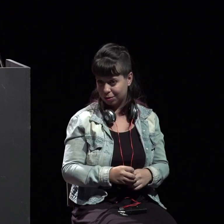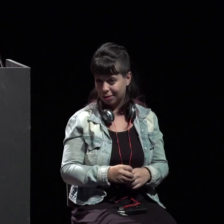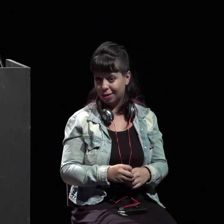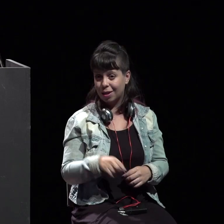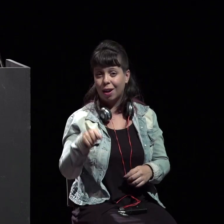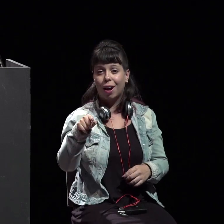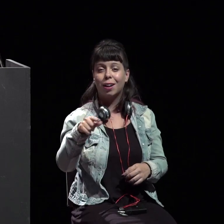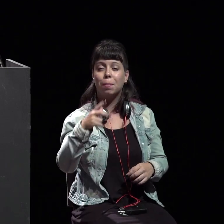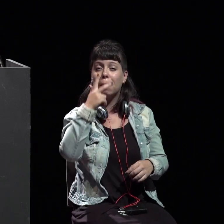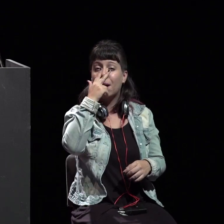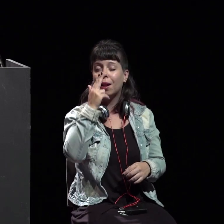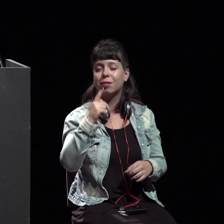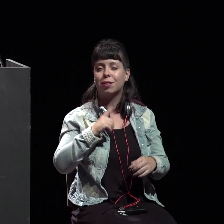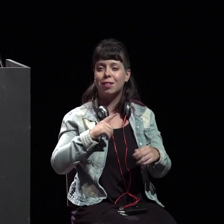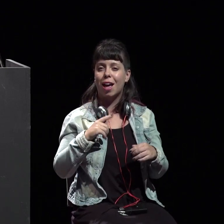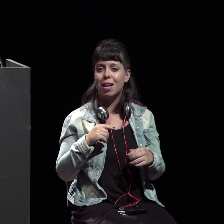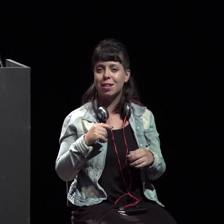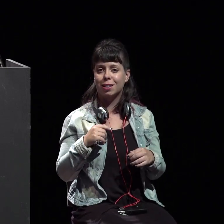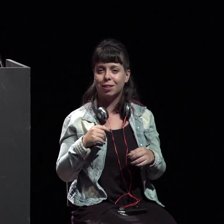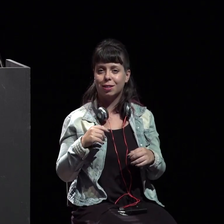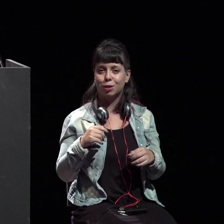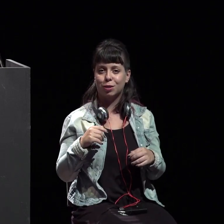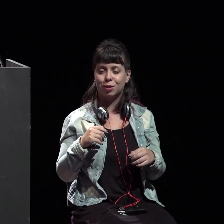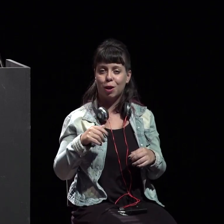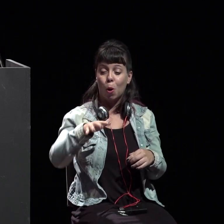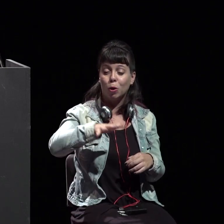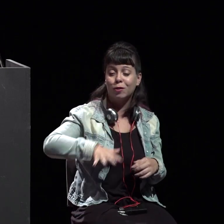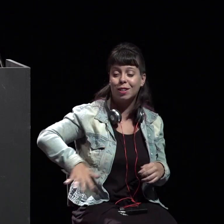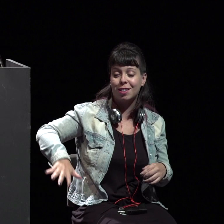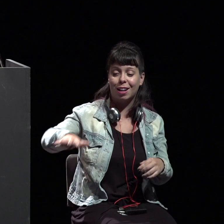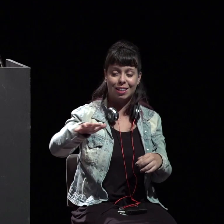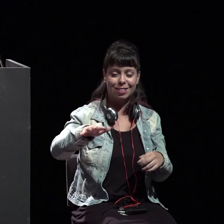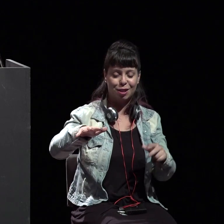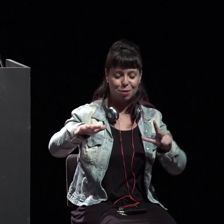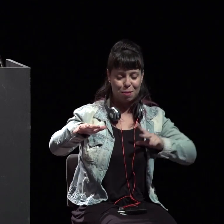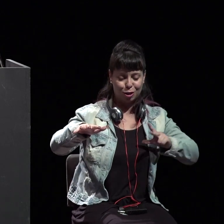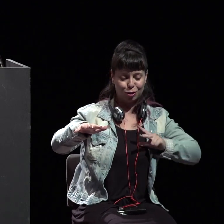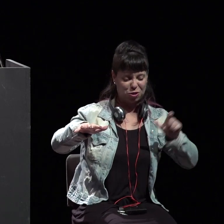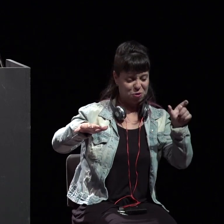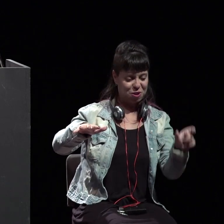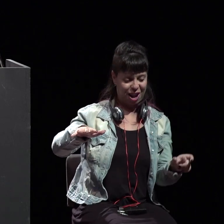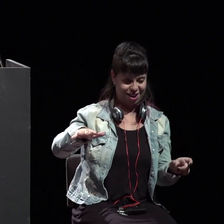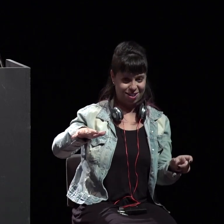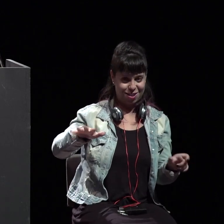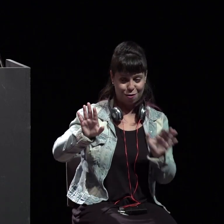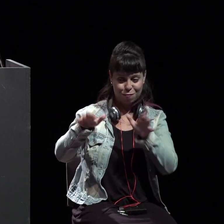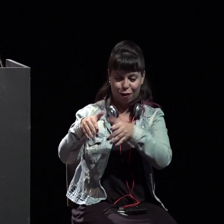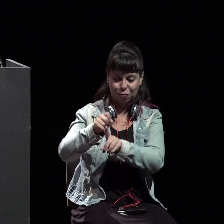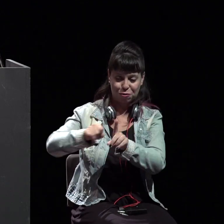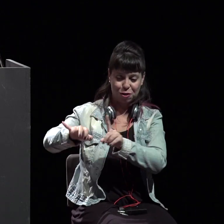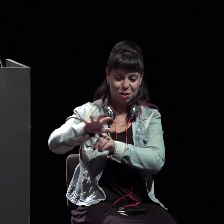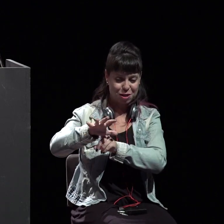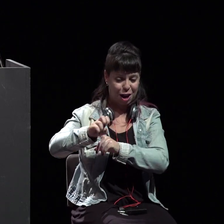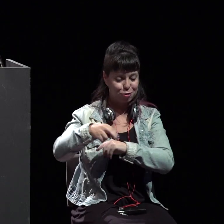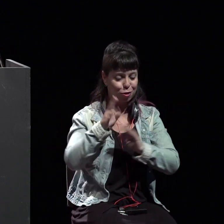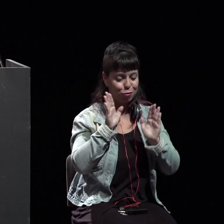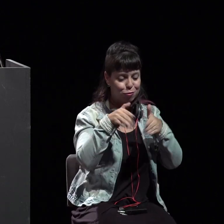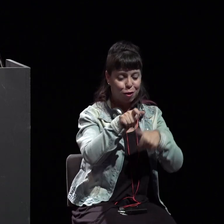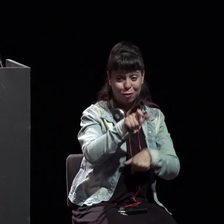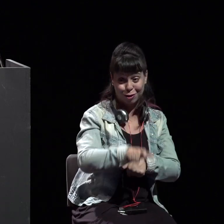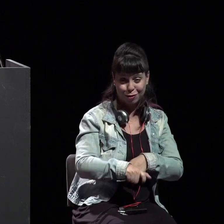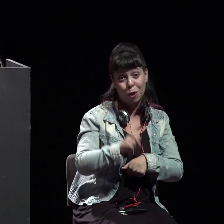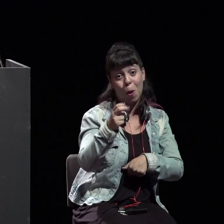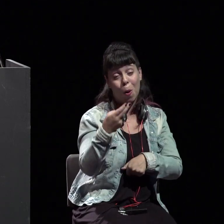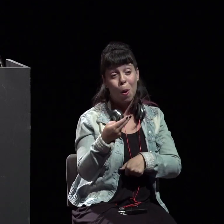supostas altercações entre universalistas e particularistas, ou, se a gente quiser usar uma palavra da